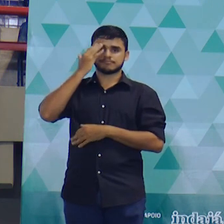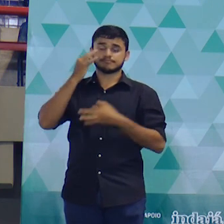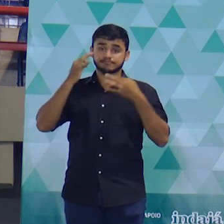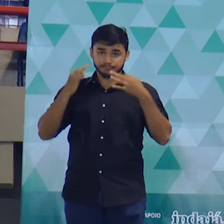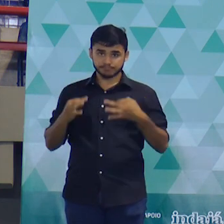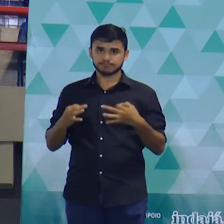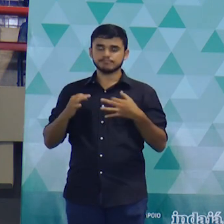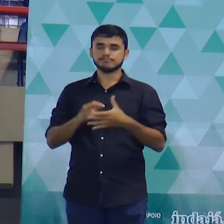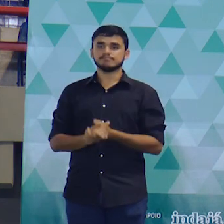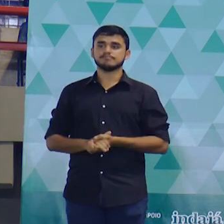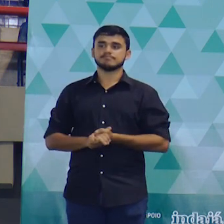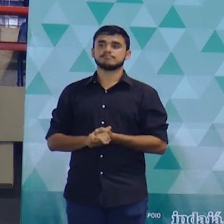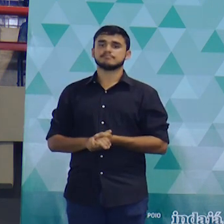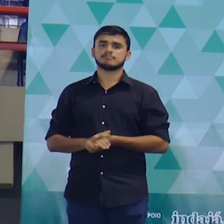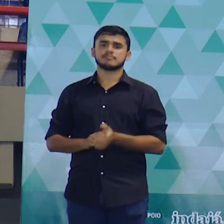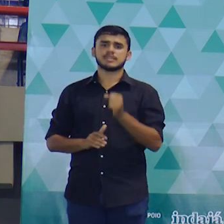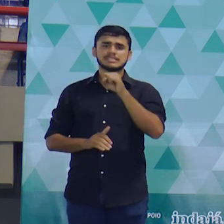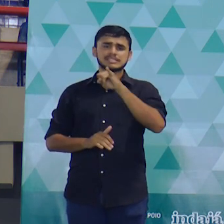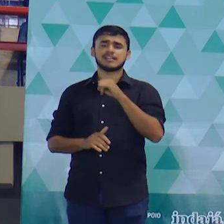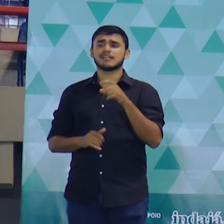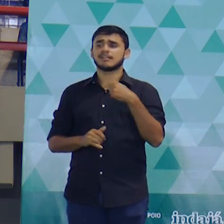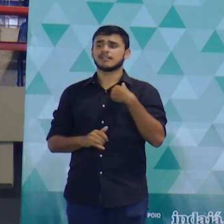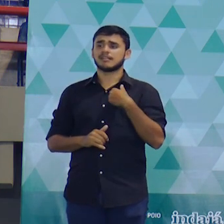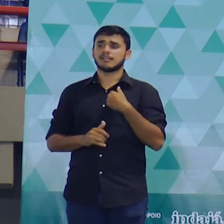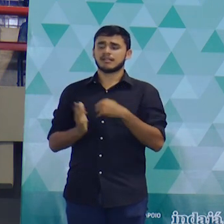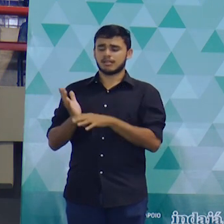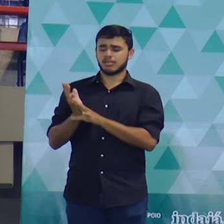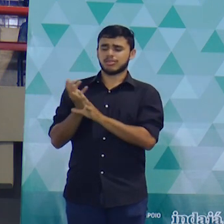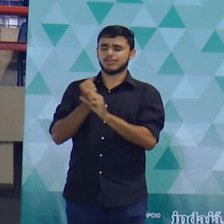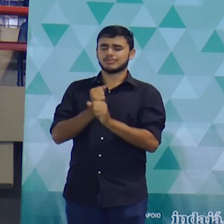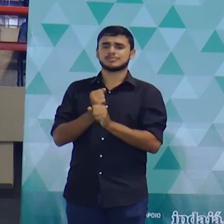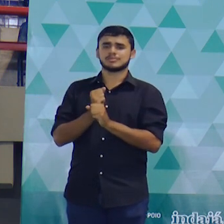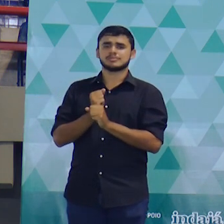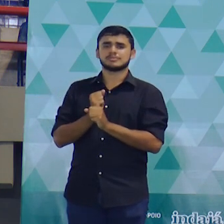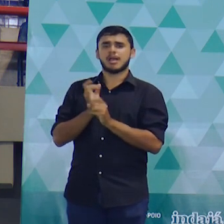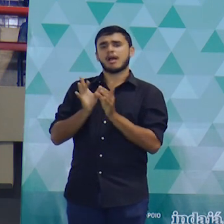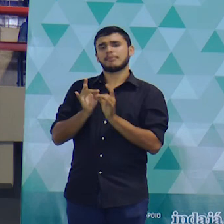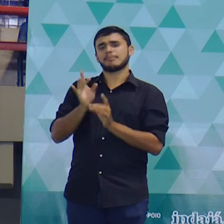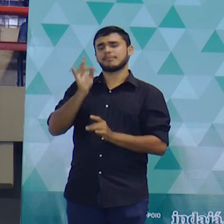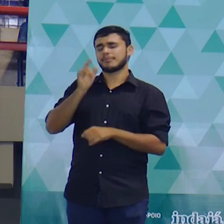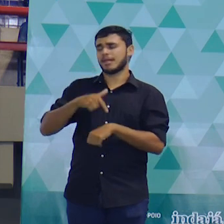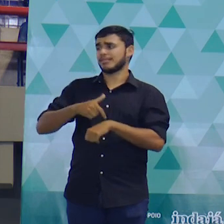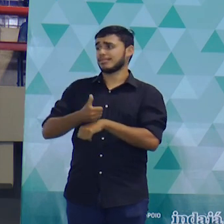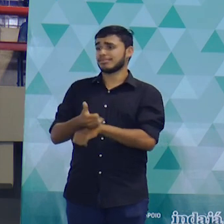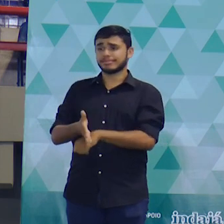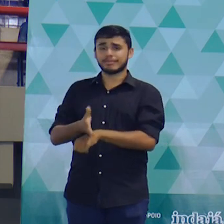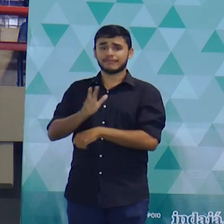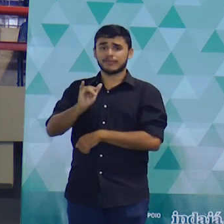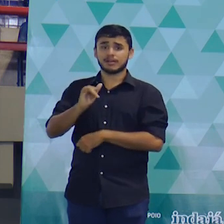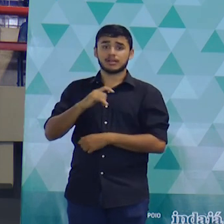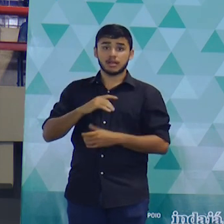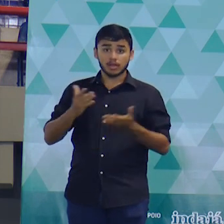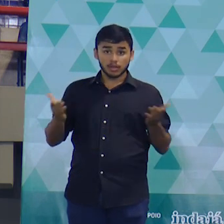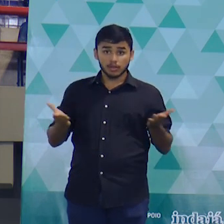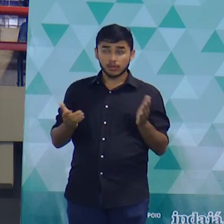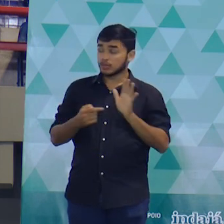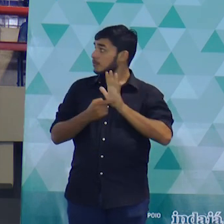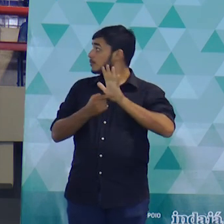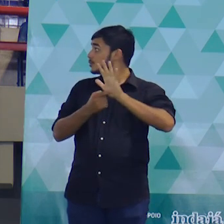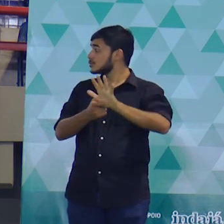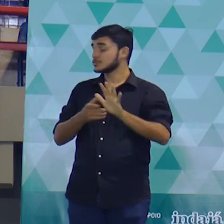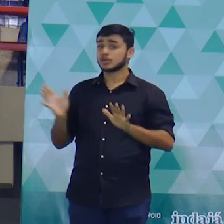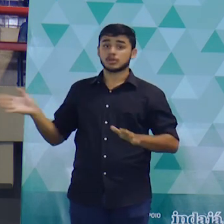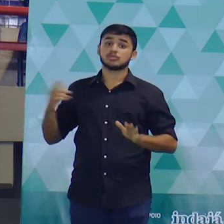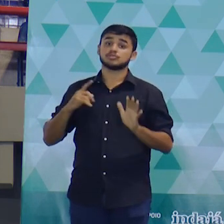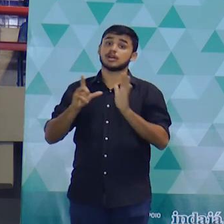outra coisa, perde-se muito tempo aqui fazendo contas. Essas contas que eu estou propondo aqui, eu na verdade já